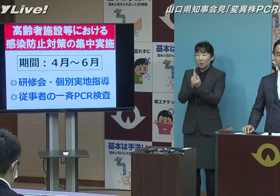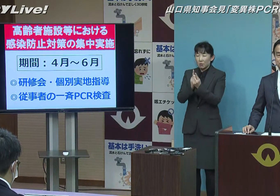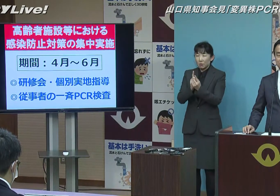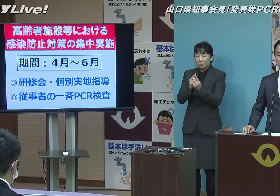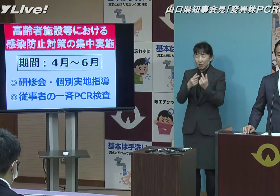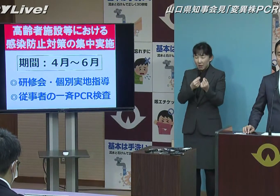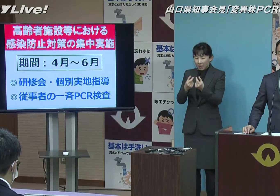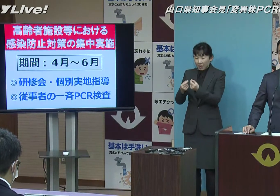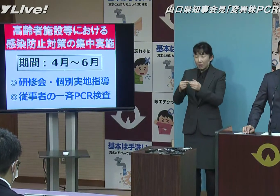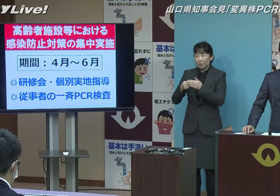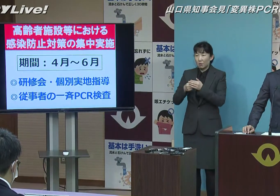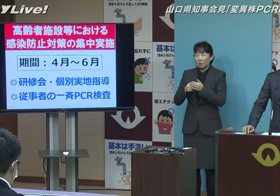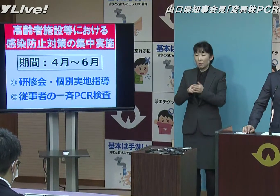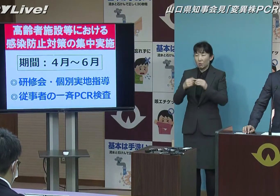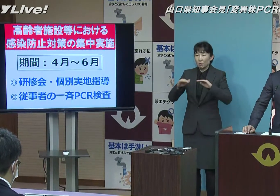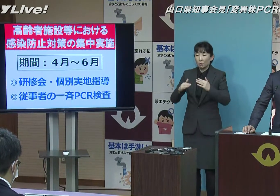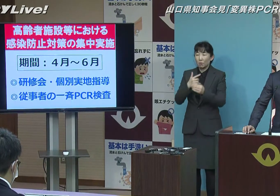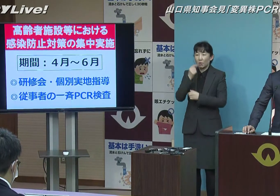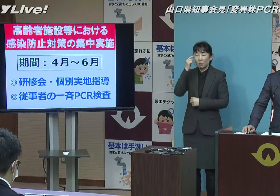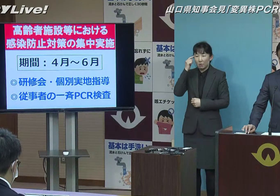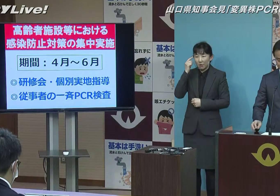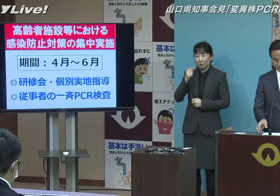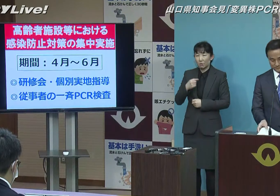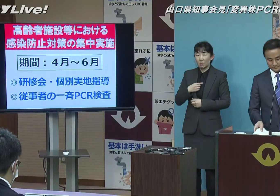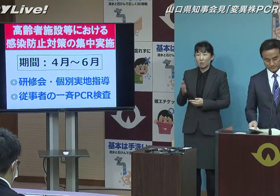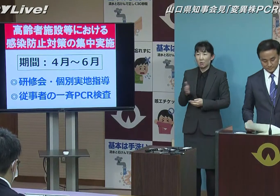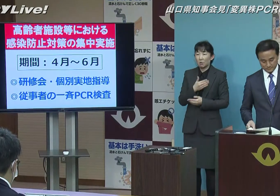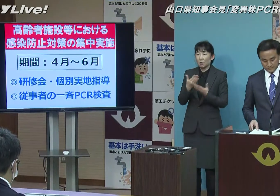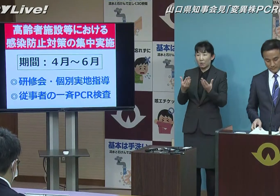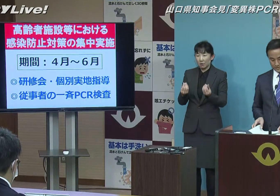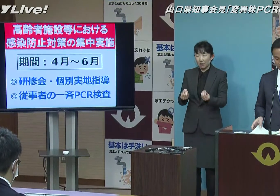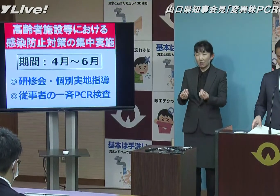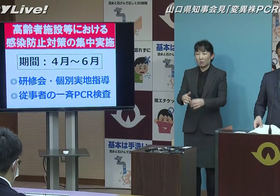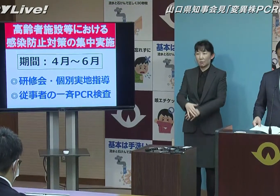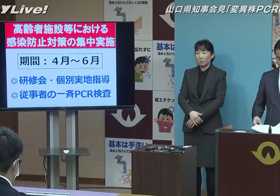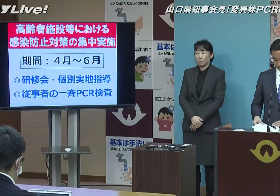。私からは以上です。